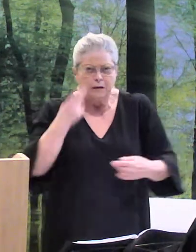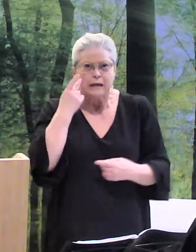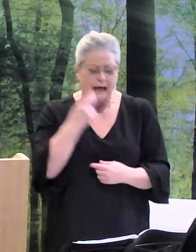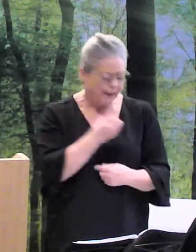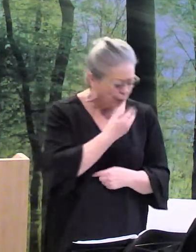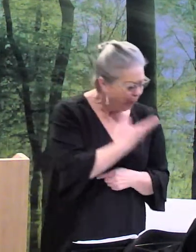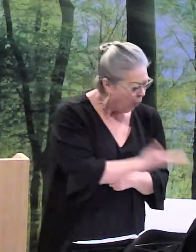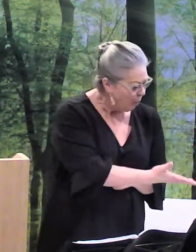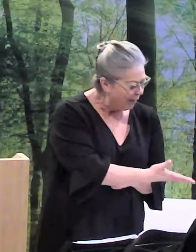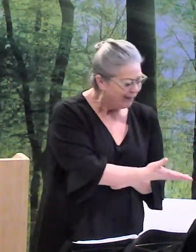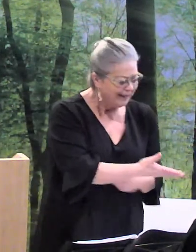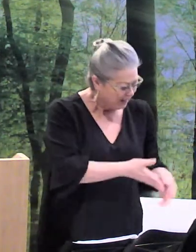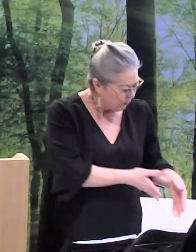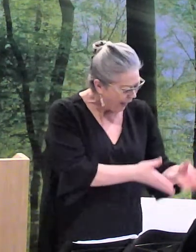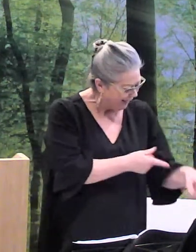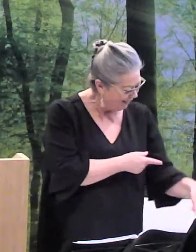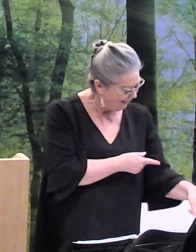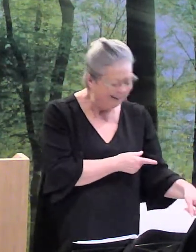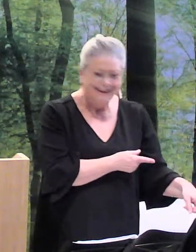de bloemen langs de weg,